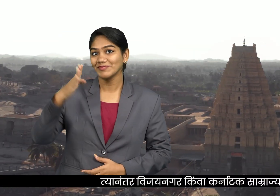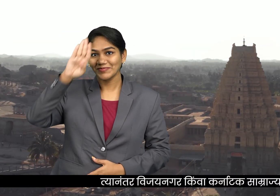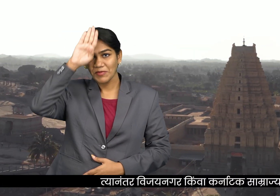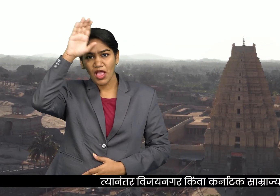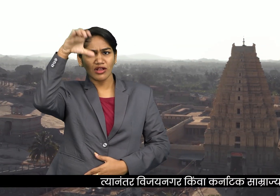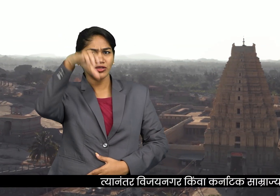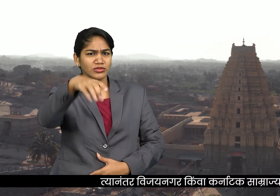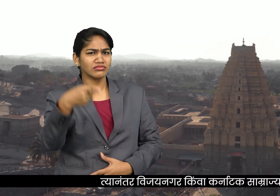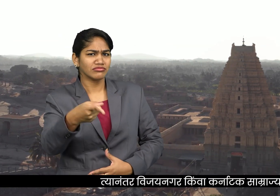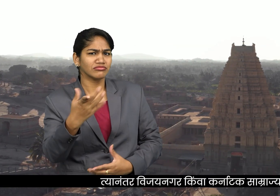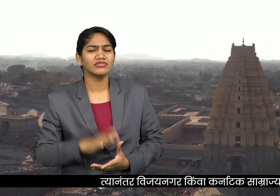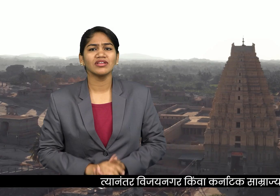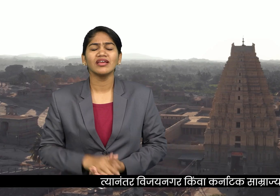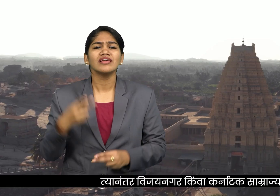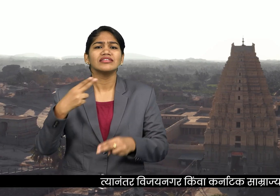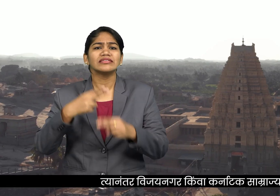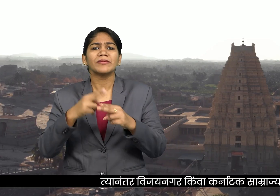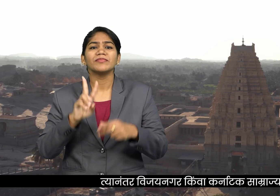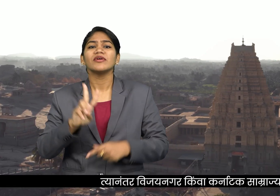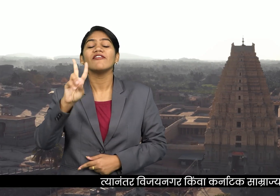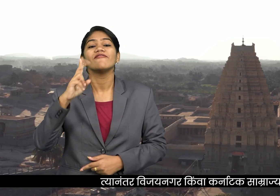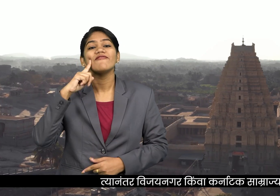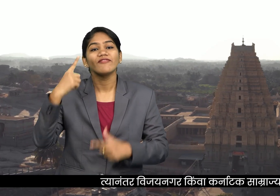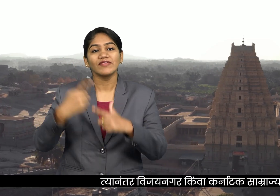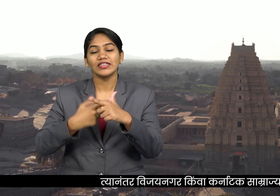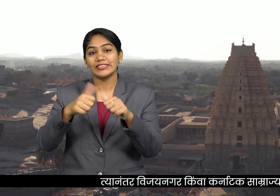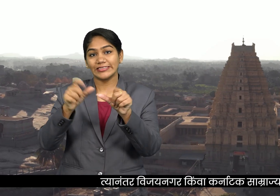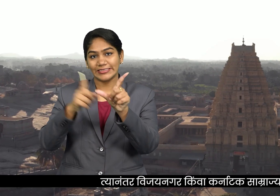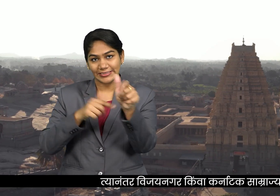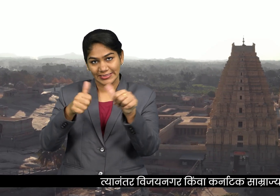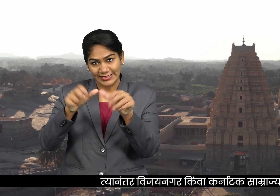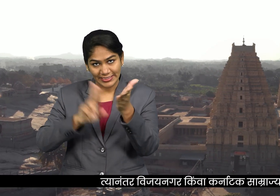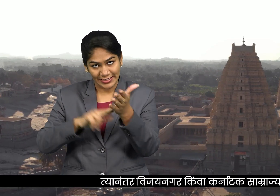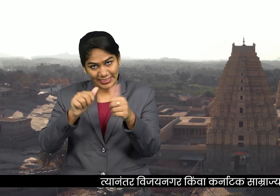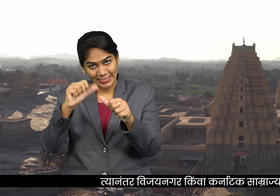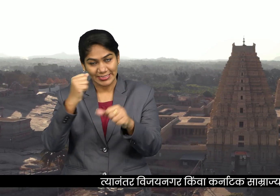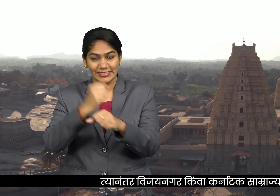त्यानंतर विजयनगर किंवा कर्नाटक साम्राज्य हे